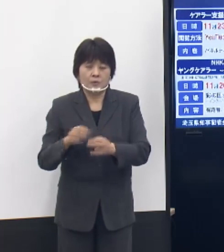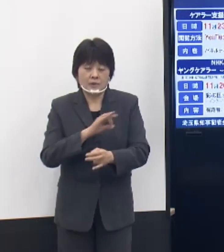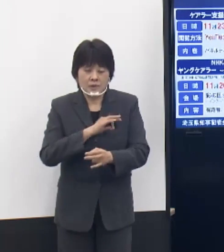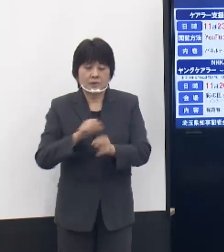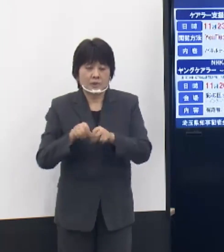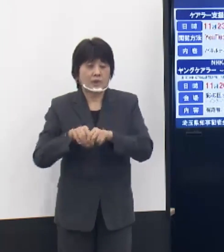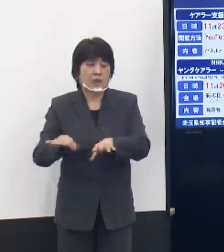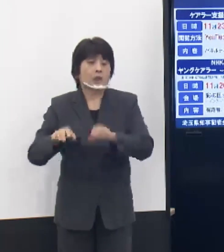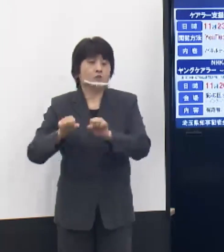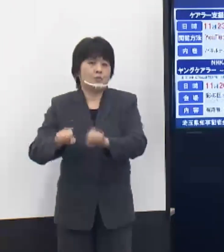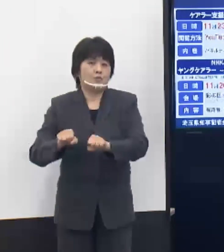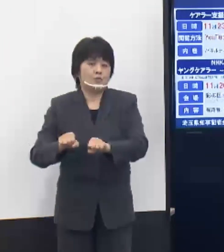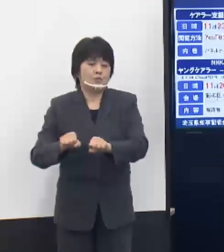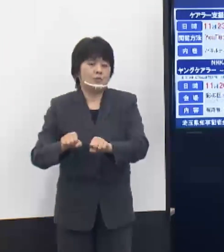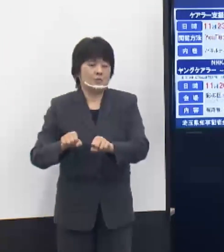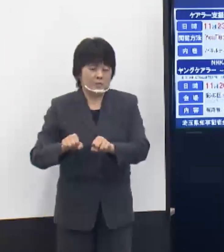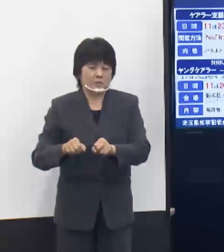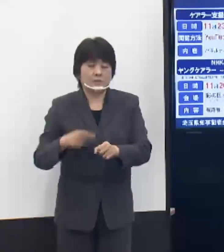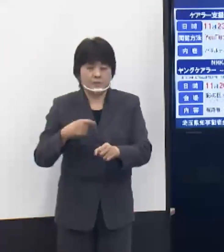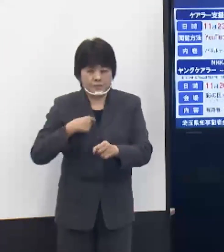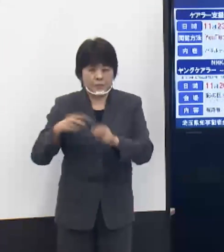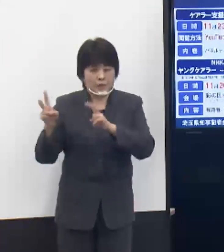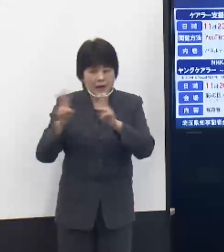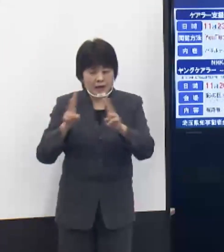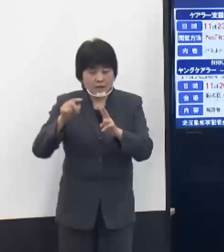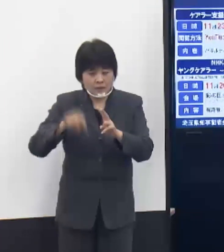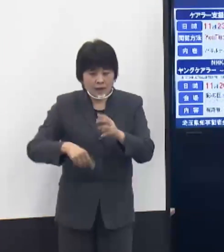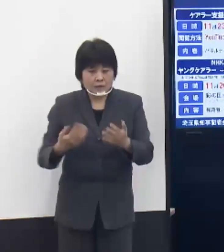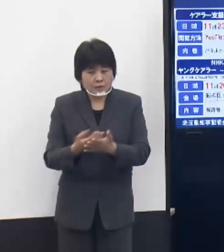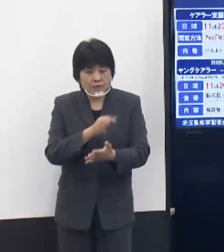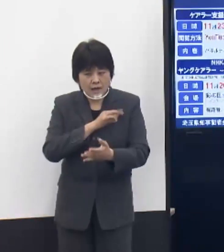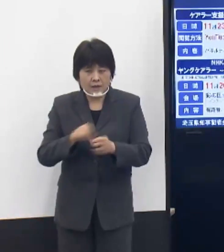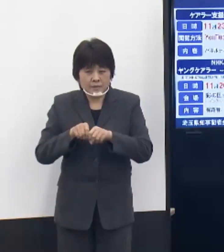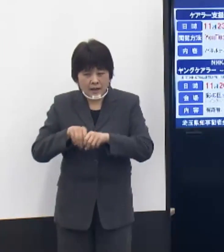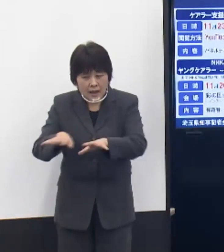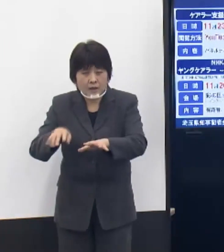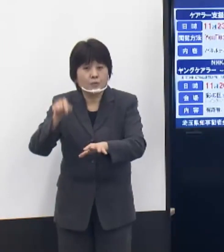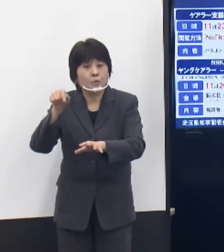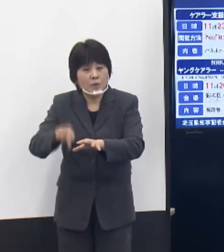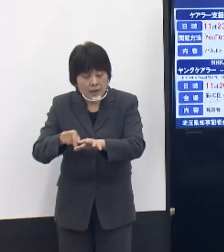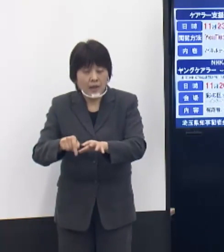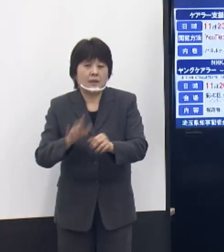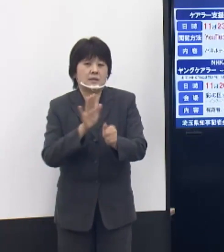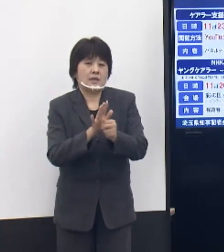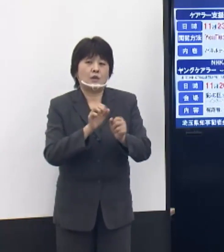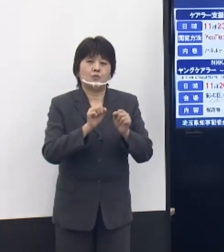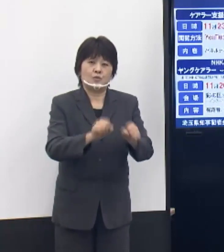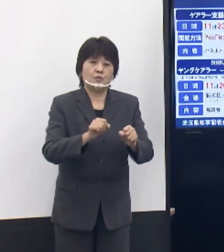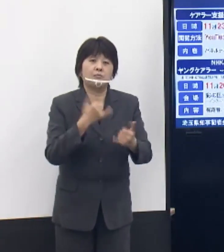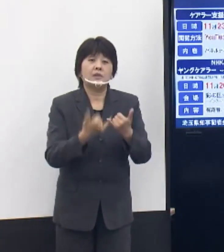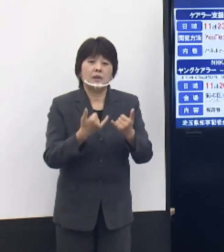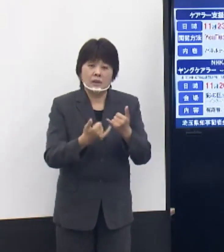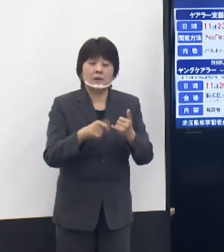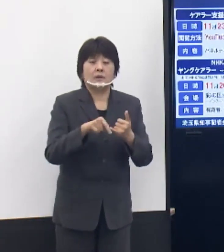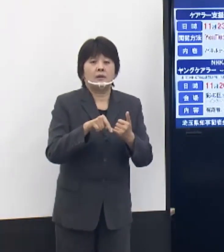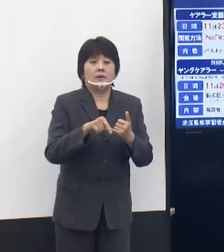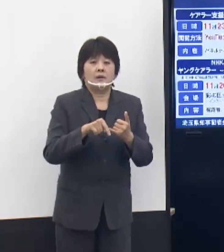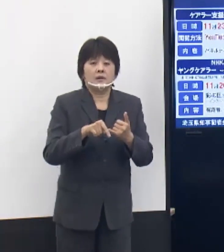啓発活動で従業員の意識を向上することで支援しますというように、